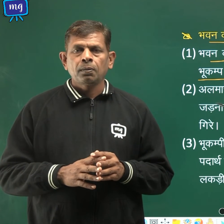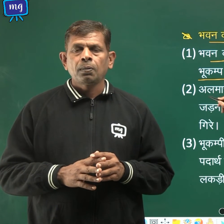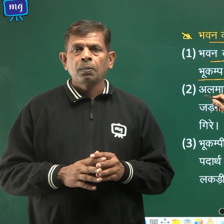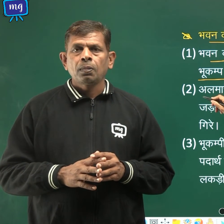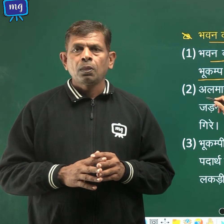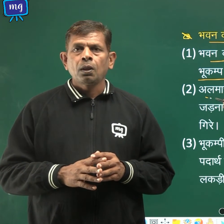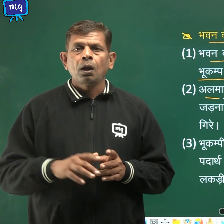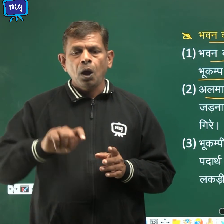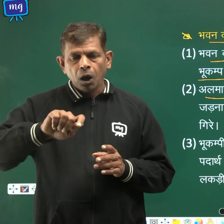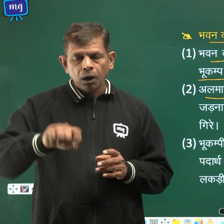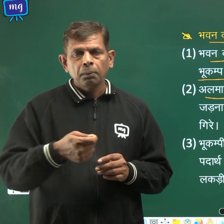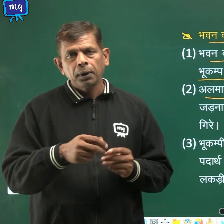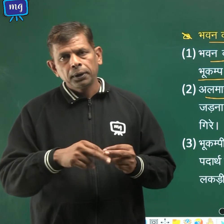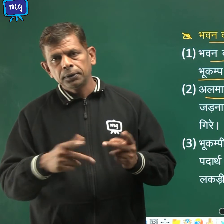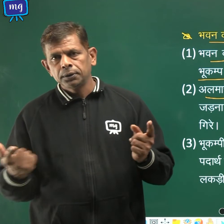अलमारी इत्यादि को